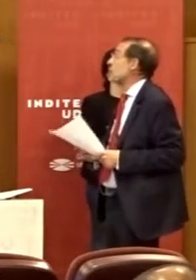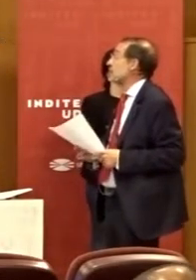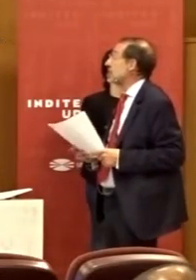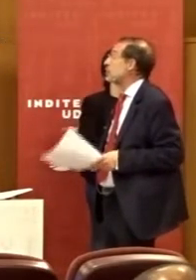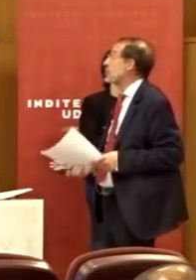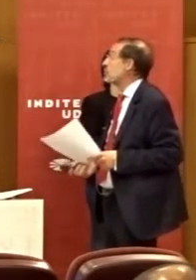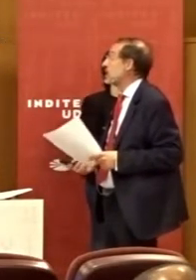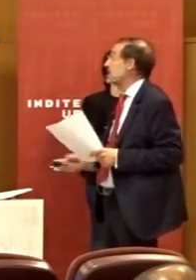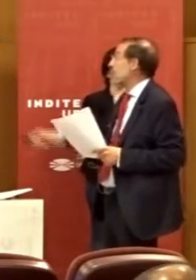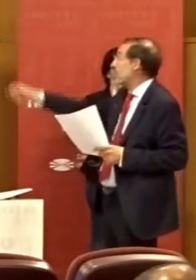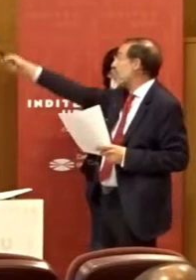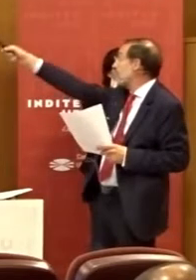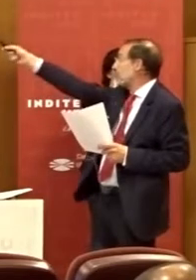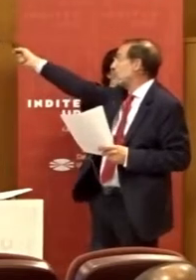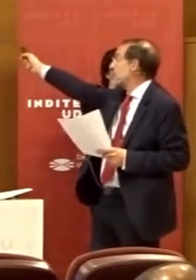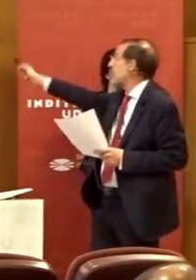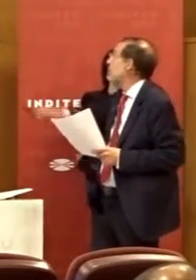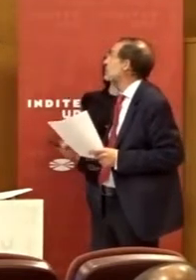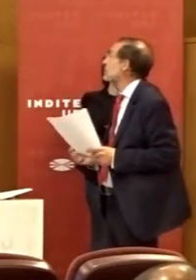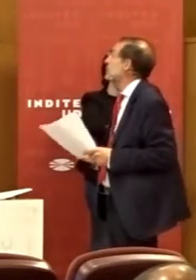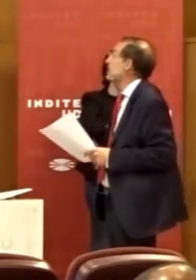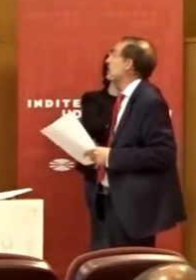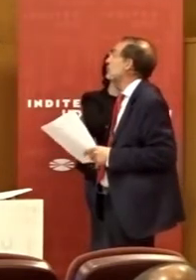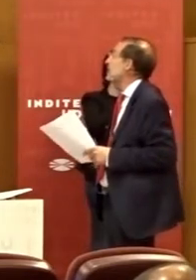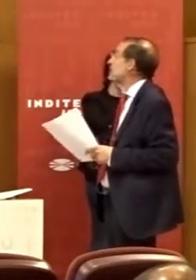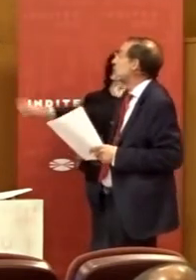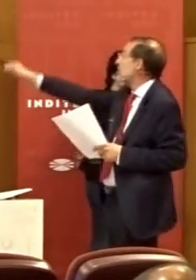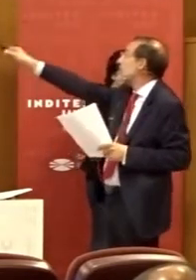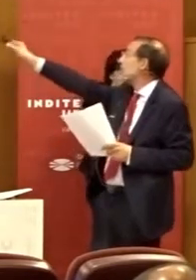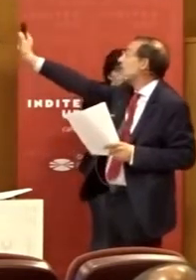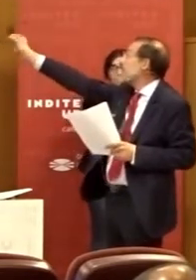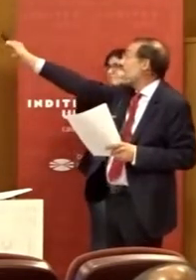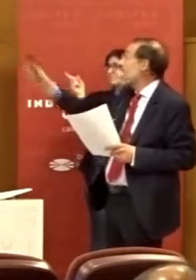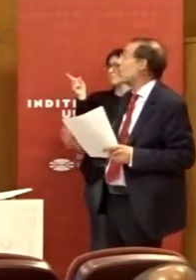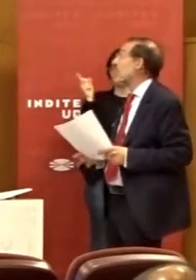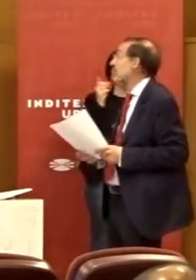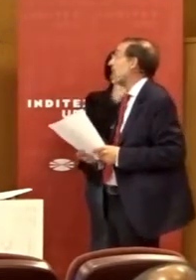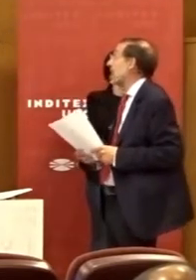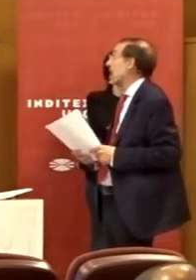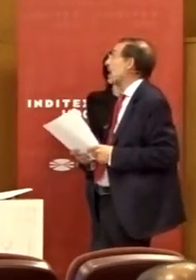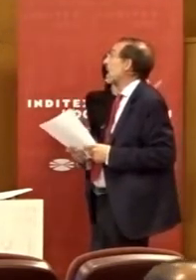diferenciamos entre los distintos tipos de discapacidad, no todos están puestos los textos, pero en fin,